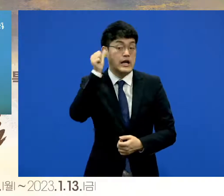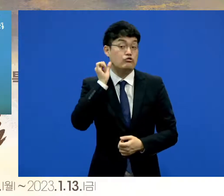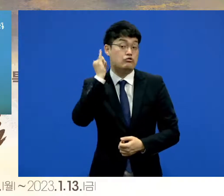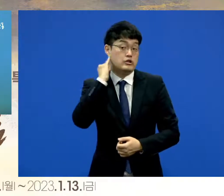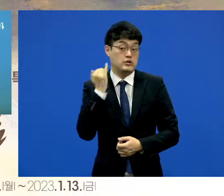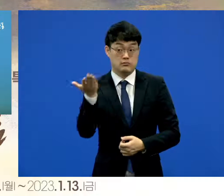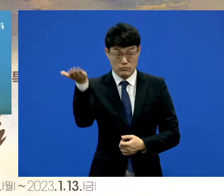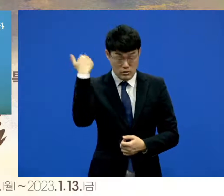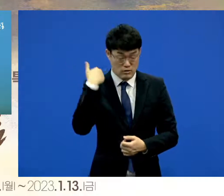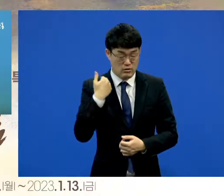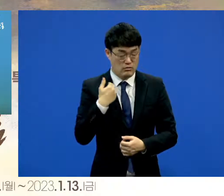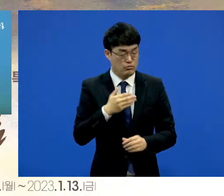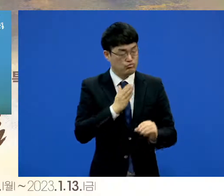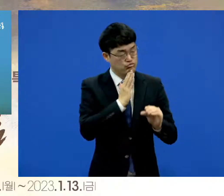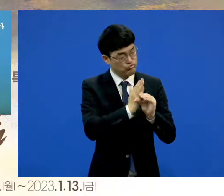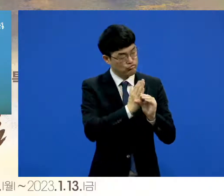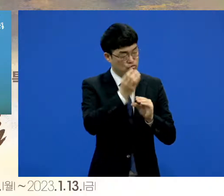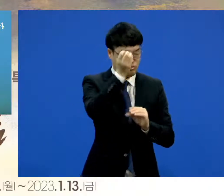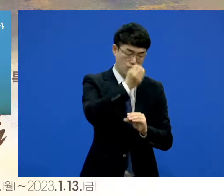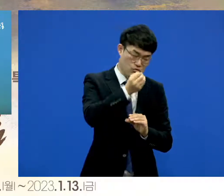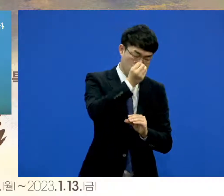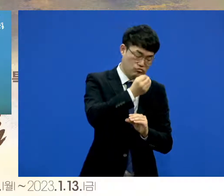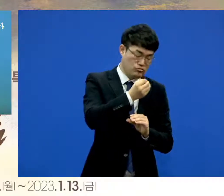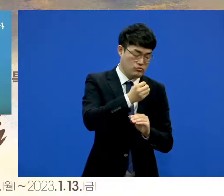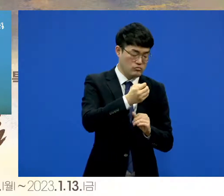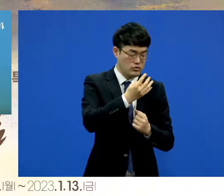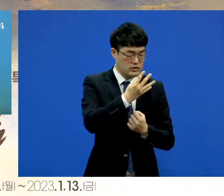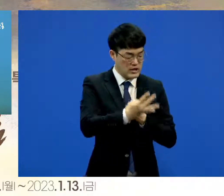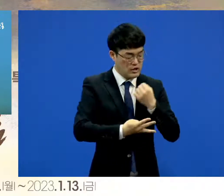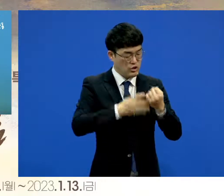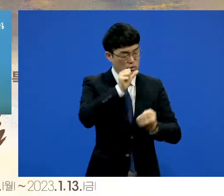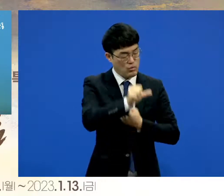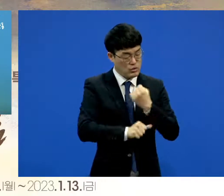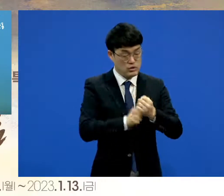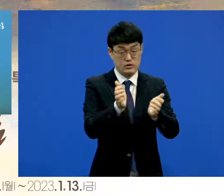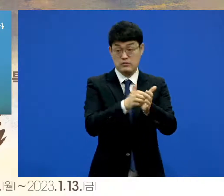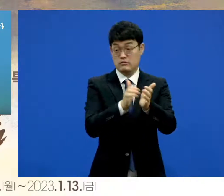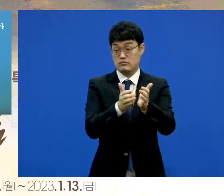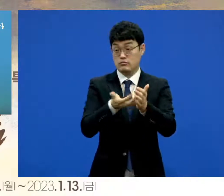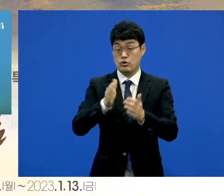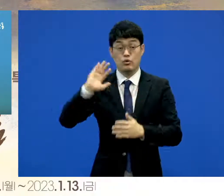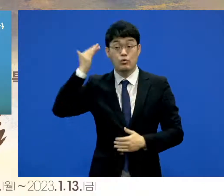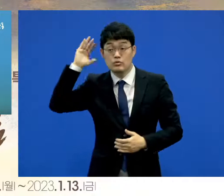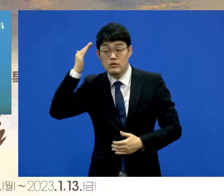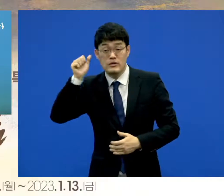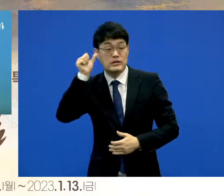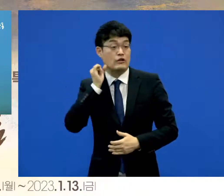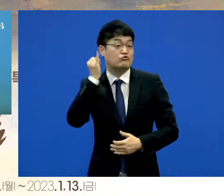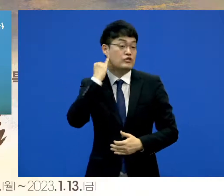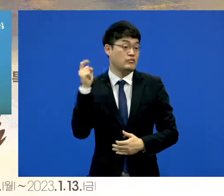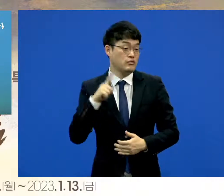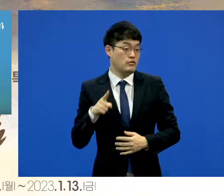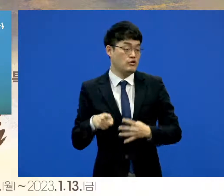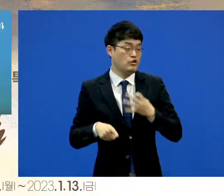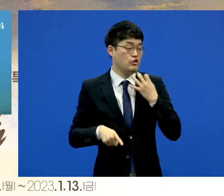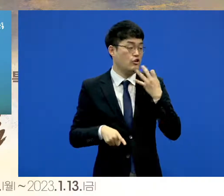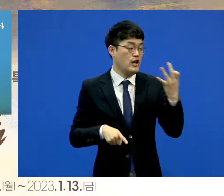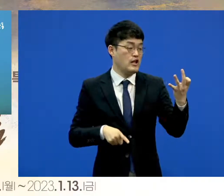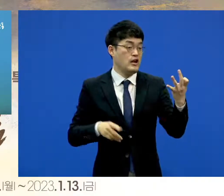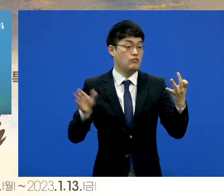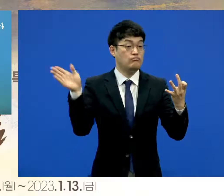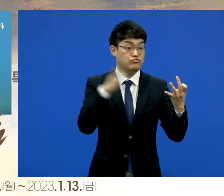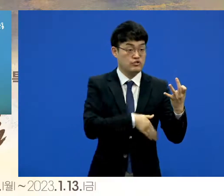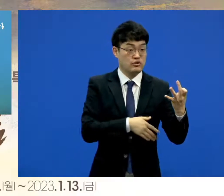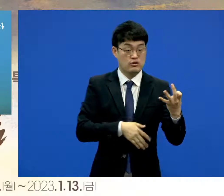옛날에는 중고등부 때 딱 잠깐인데 요즘은 길어요. 일찍 시작하고 길어요. 그래서 사춘기도 분류를 해요. 사춘